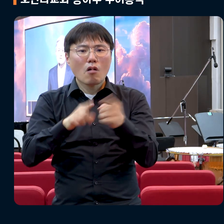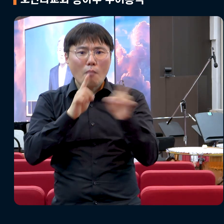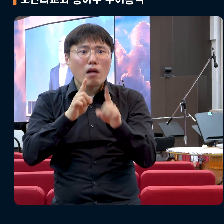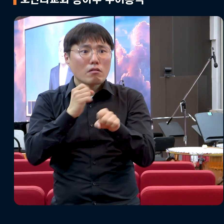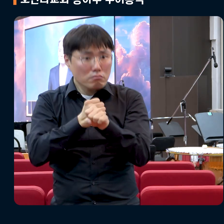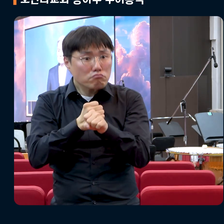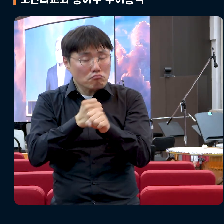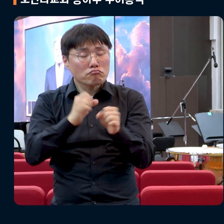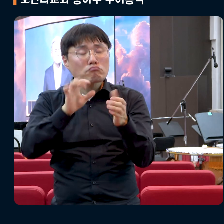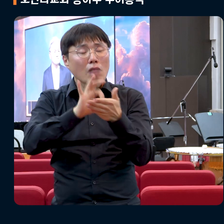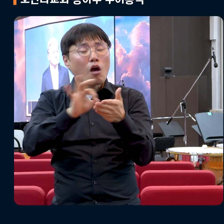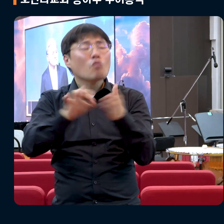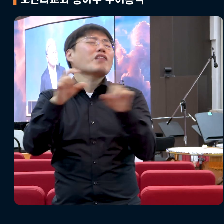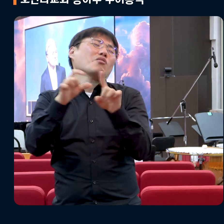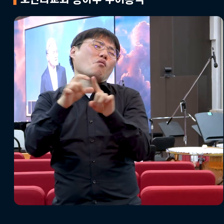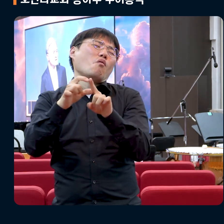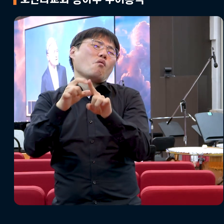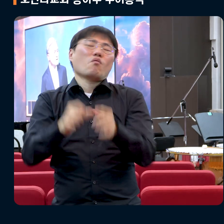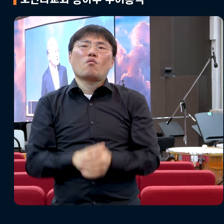때 정말 중요한 단어예요.